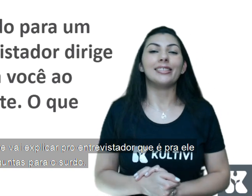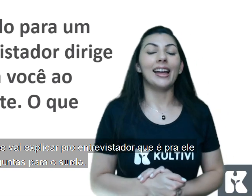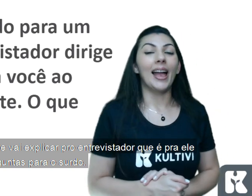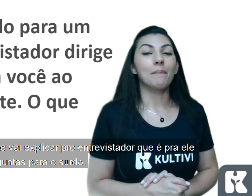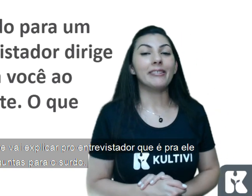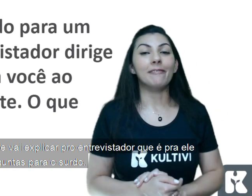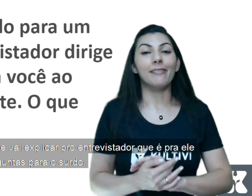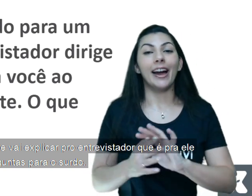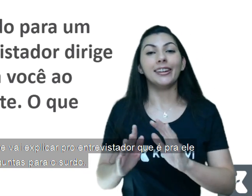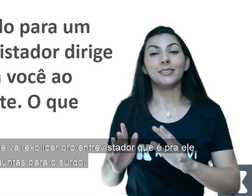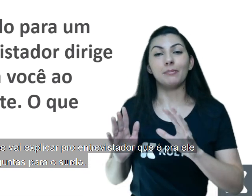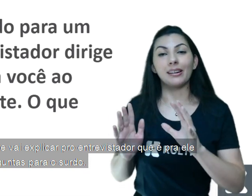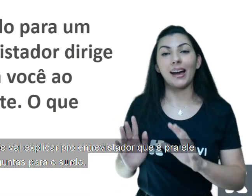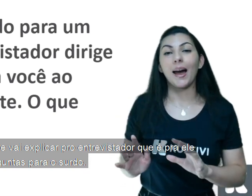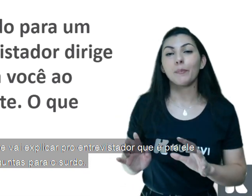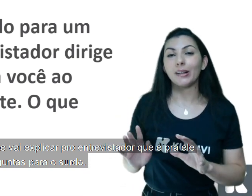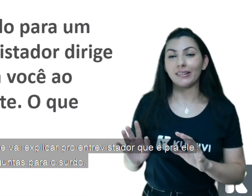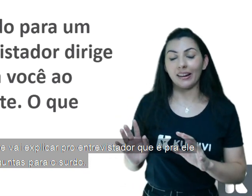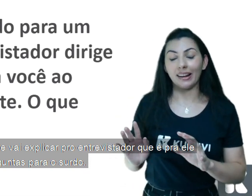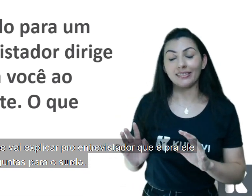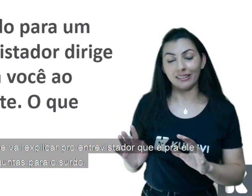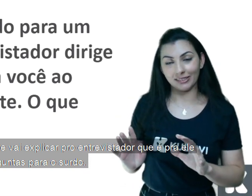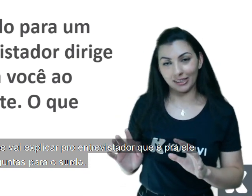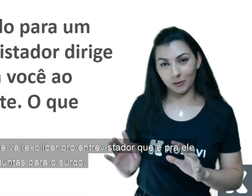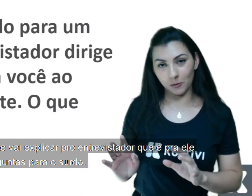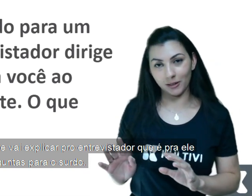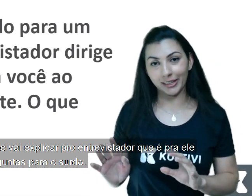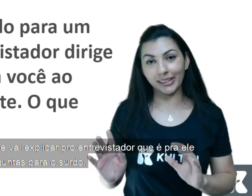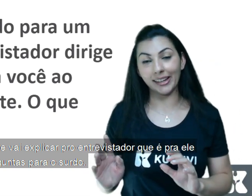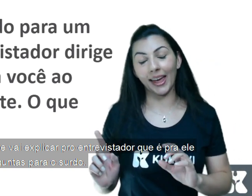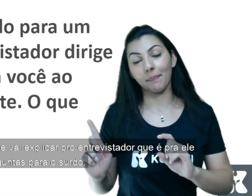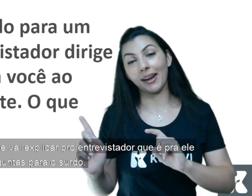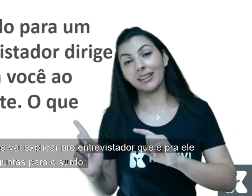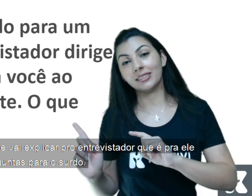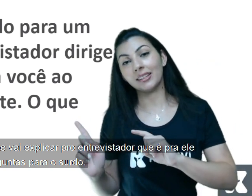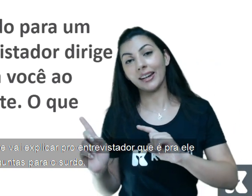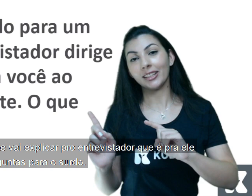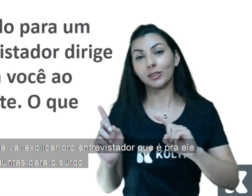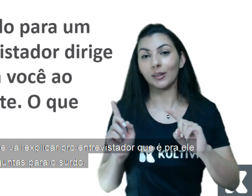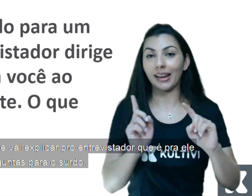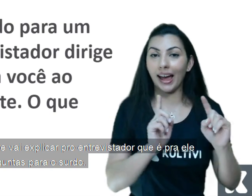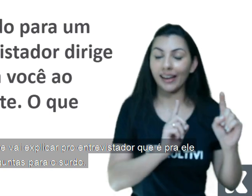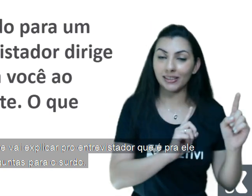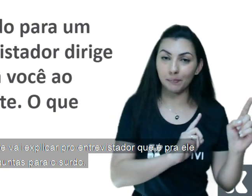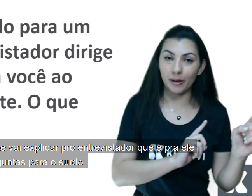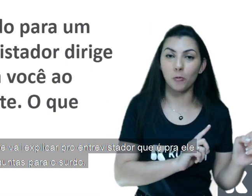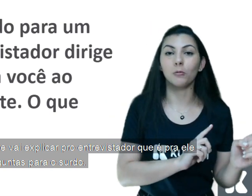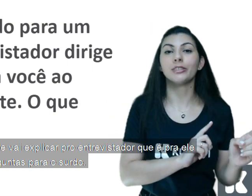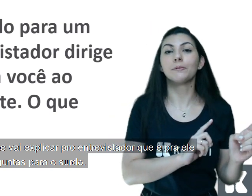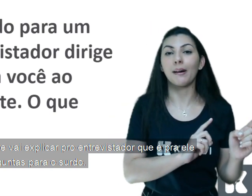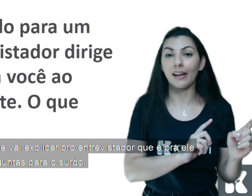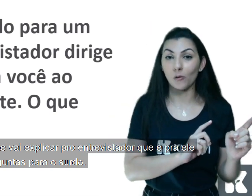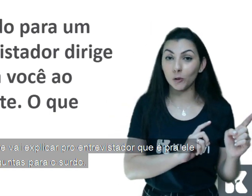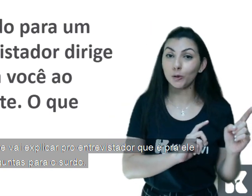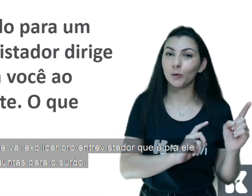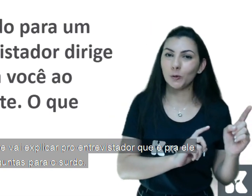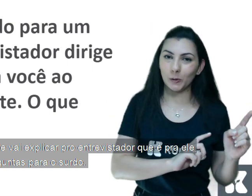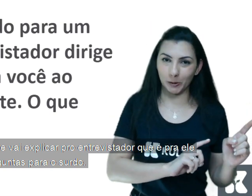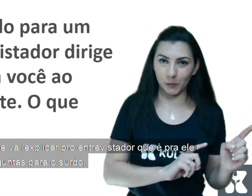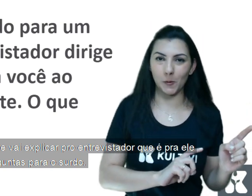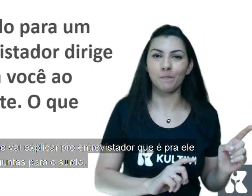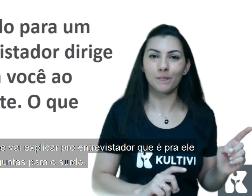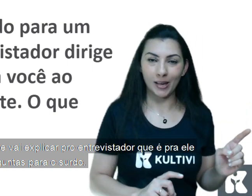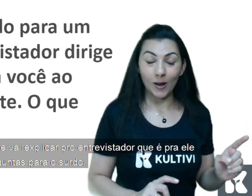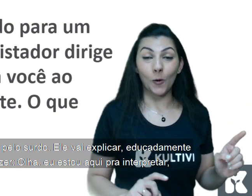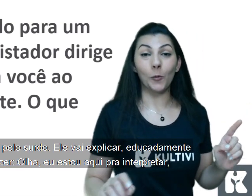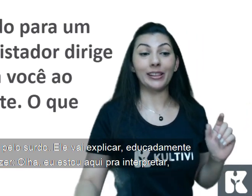O intérprete vai explicar para o entrevistador que é para ele direcionar as perguntas para o